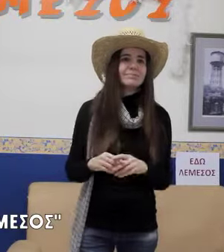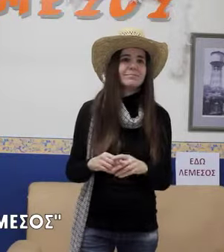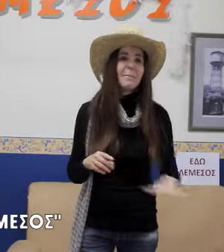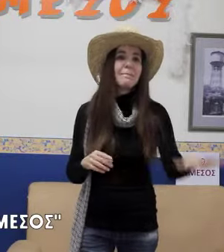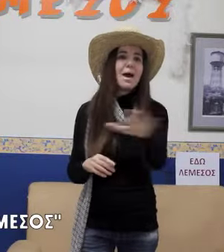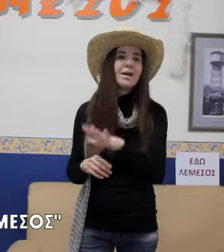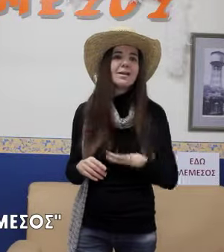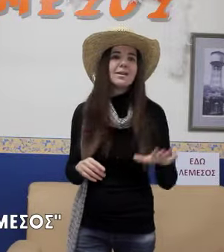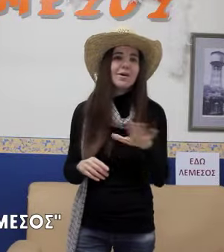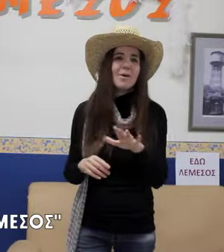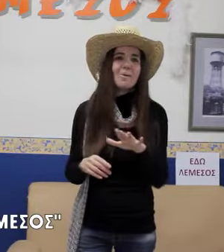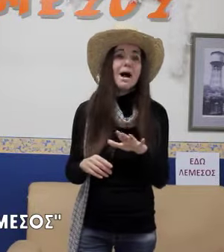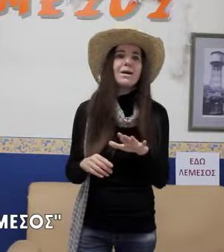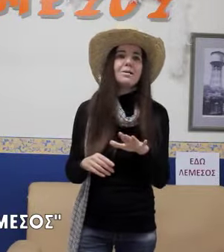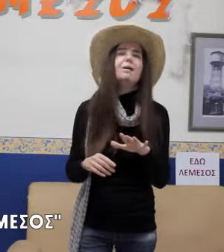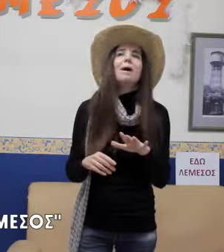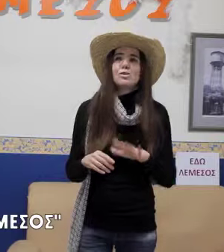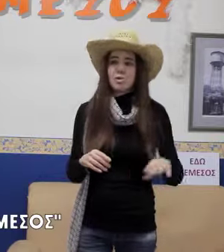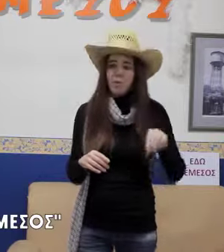πλατεία Μεσαιωνικού Κάστρου.